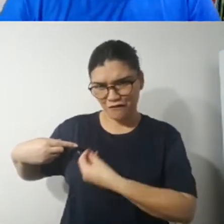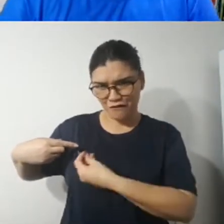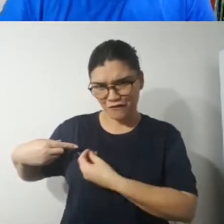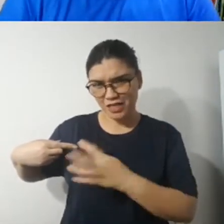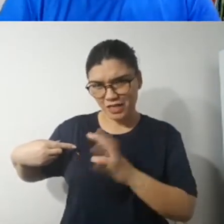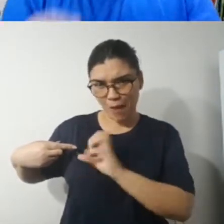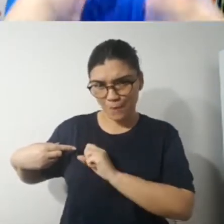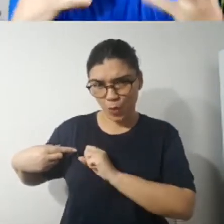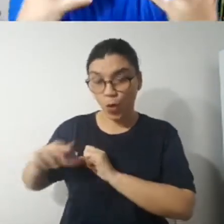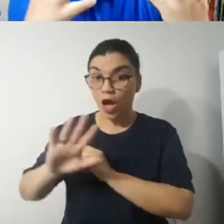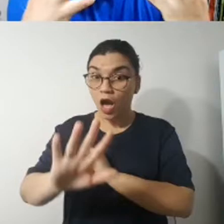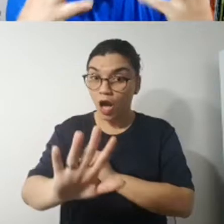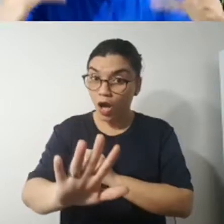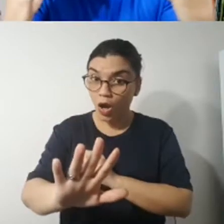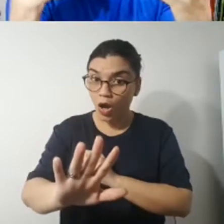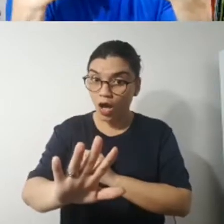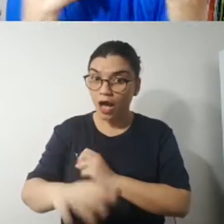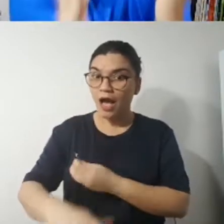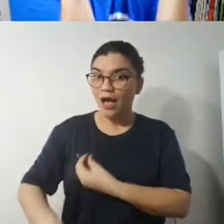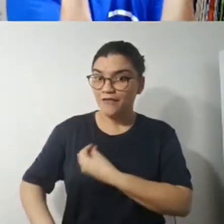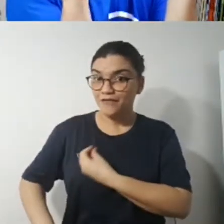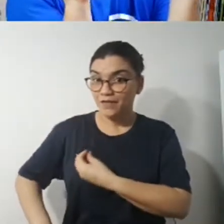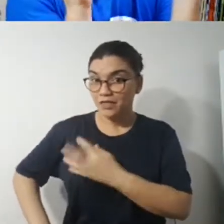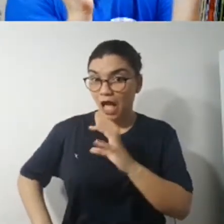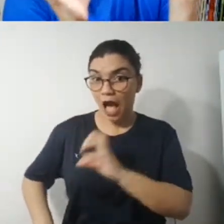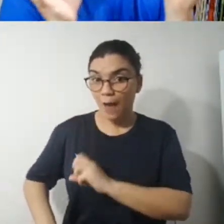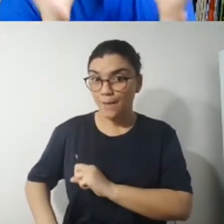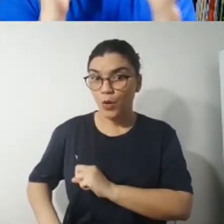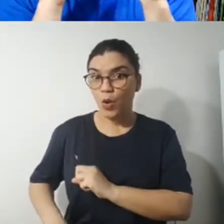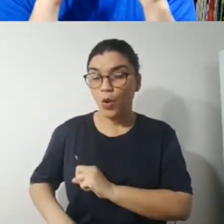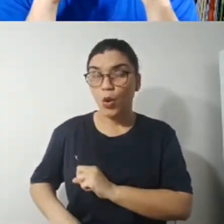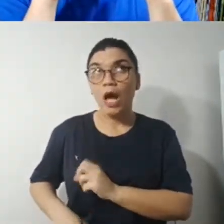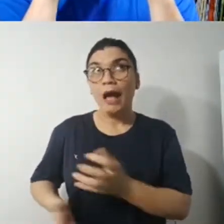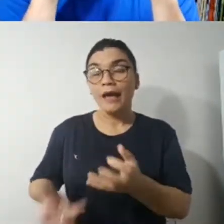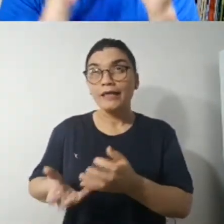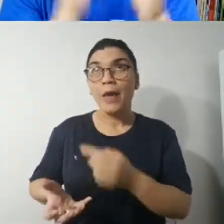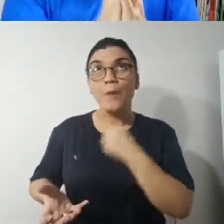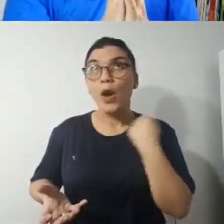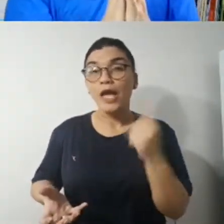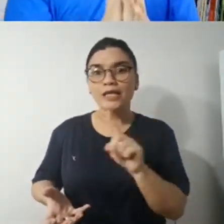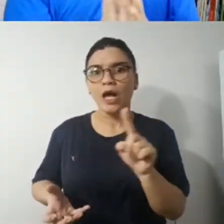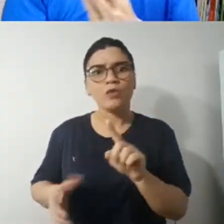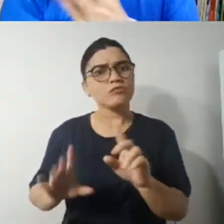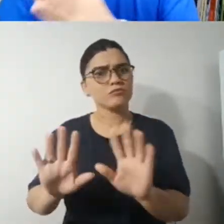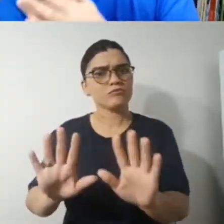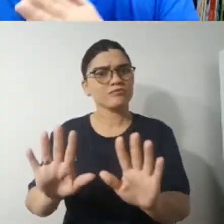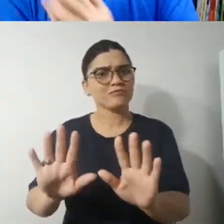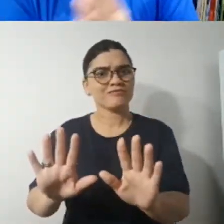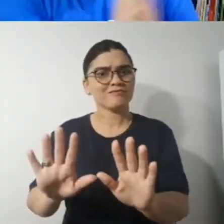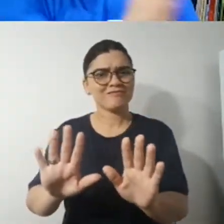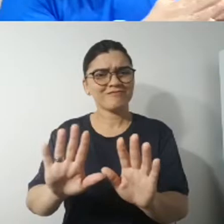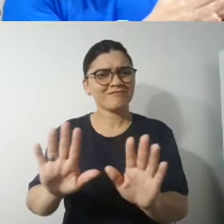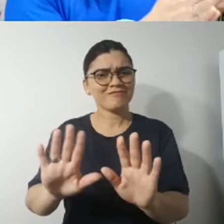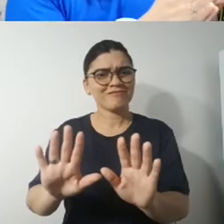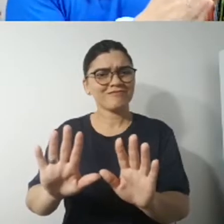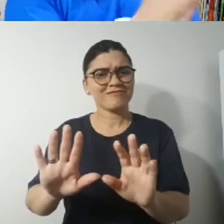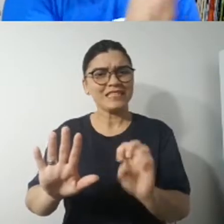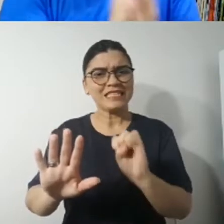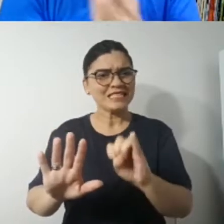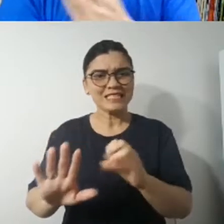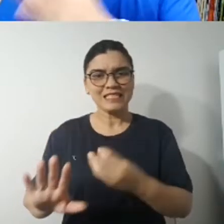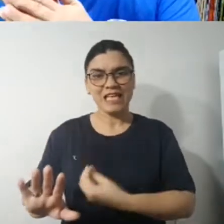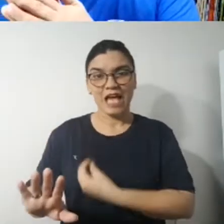do amor à vida, aquele amor que não quer morrer. Certo? Porque Jesus disse que aquele que amar a sua vida, perdê-la-á. Mas